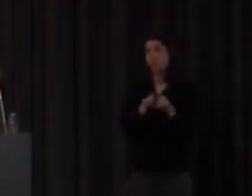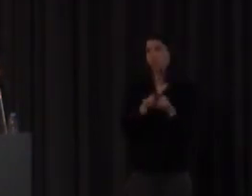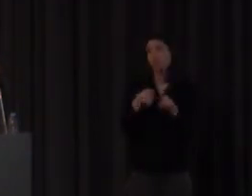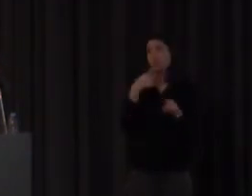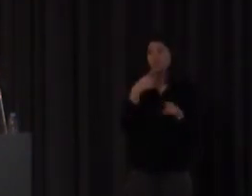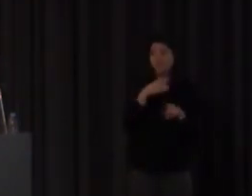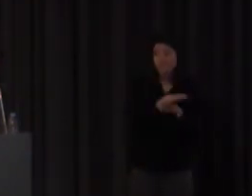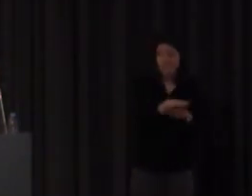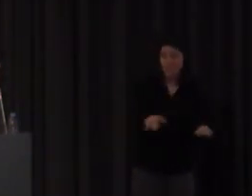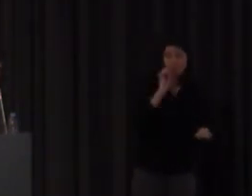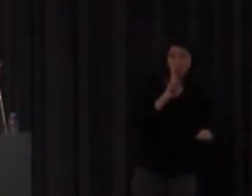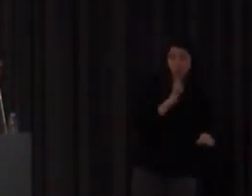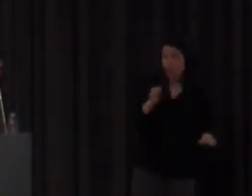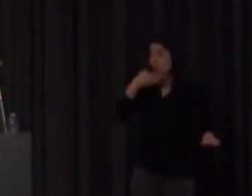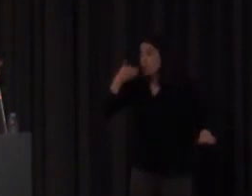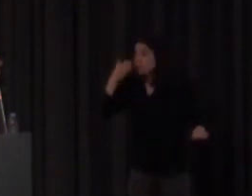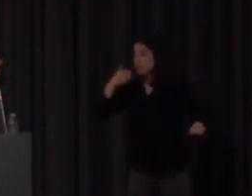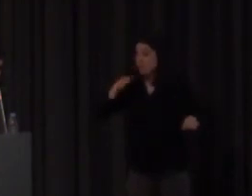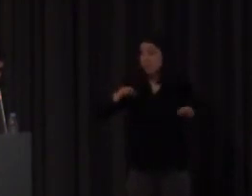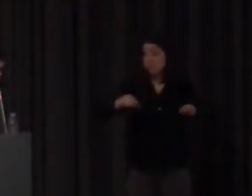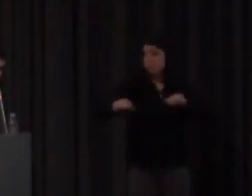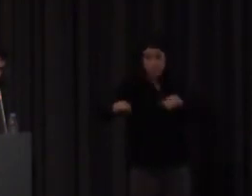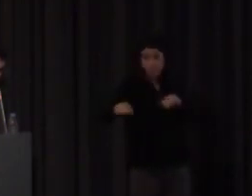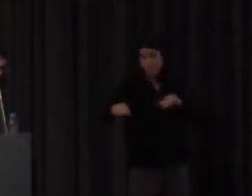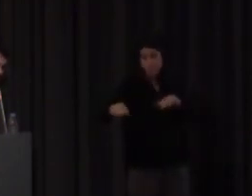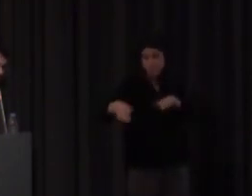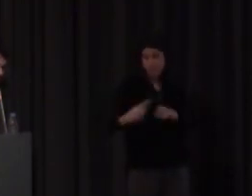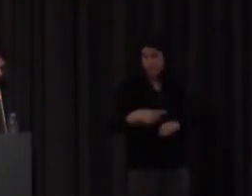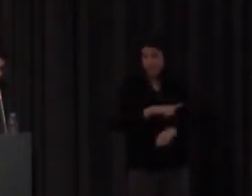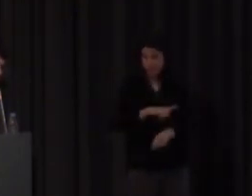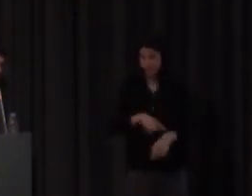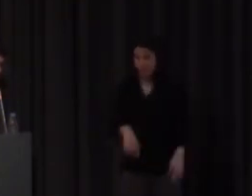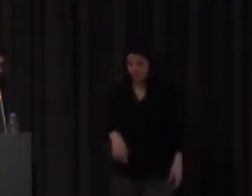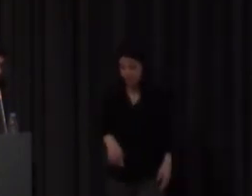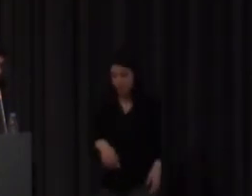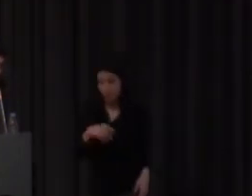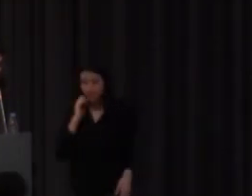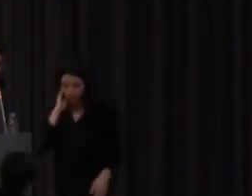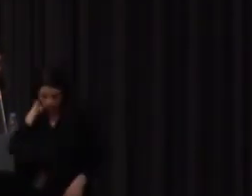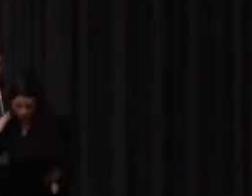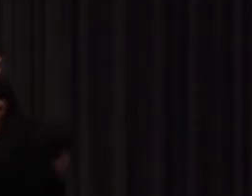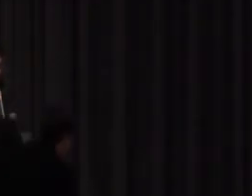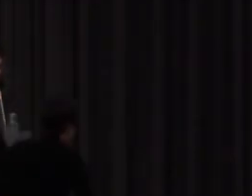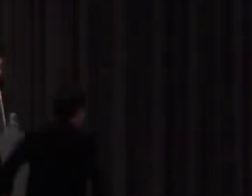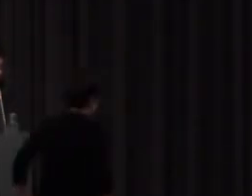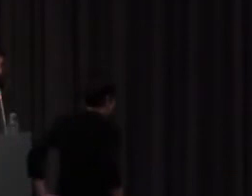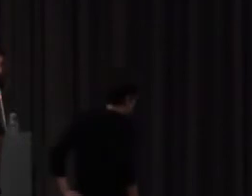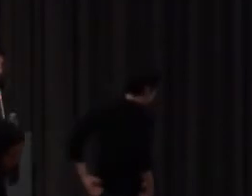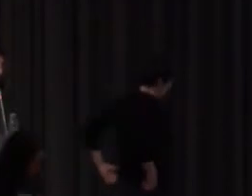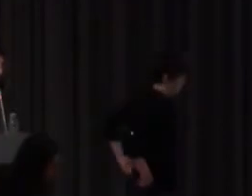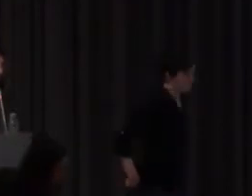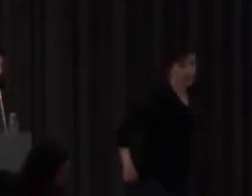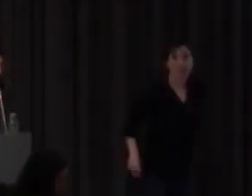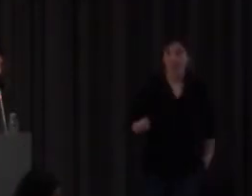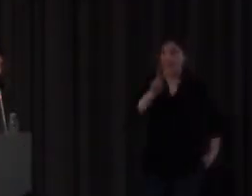su mismo nivel bien se trata de un programa en secundaria bilingüe completamente porque en secundaria